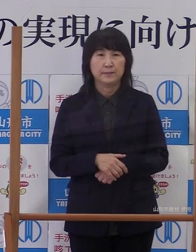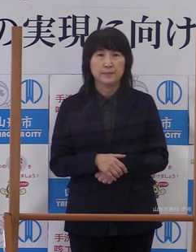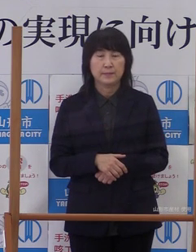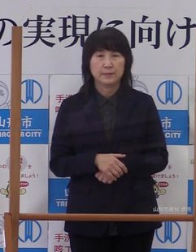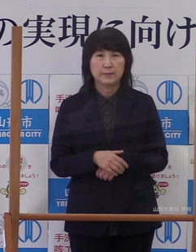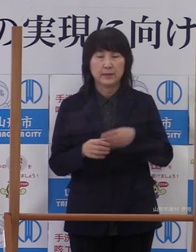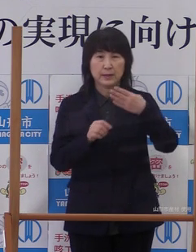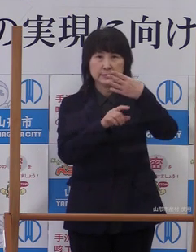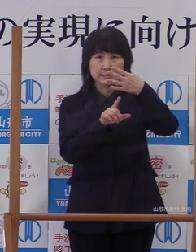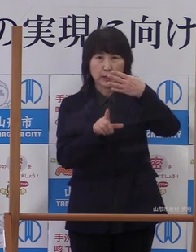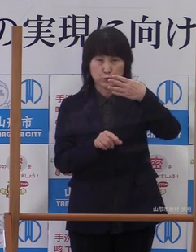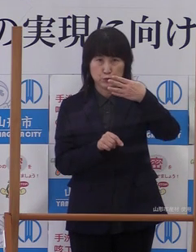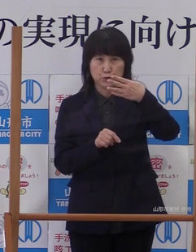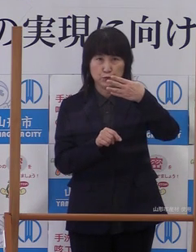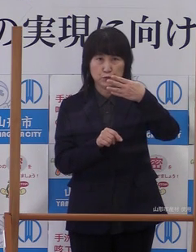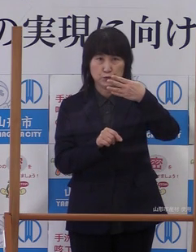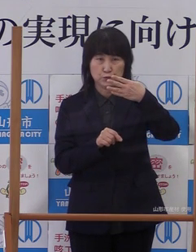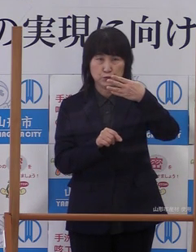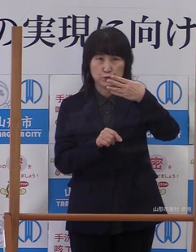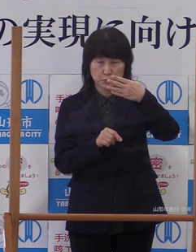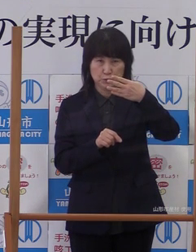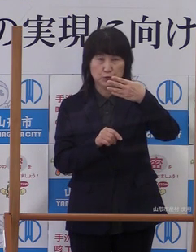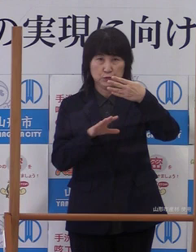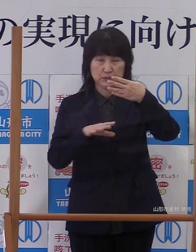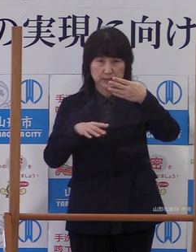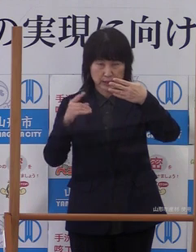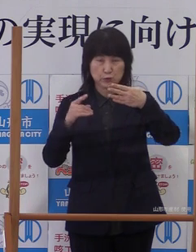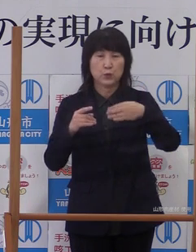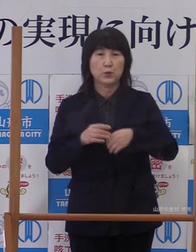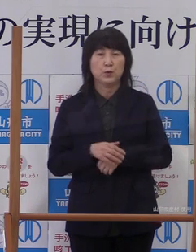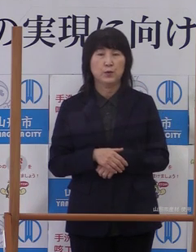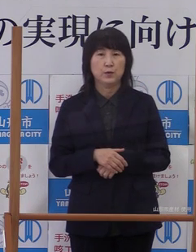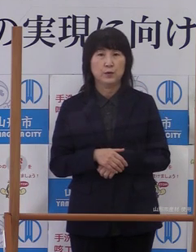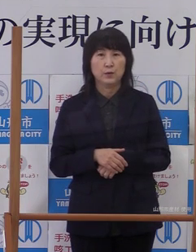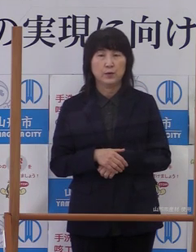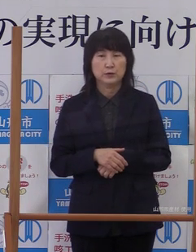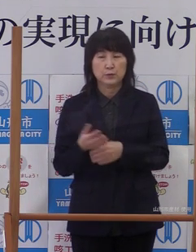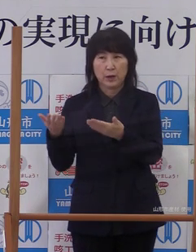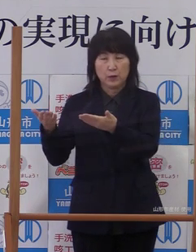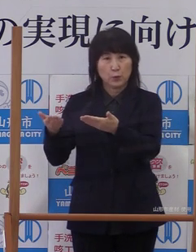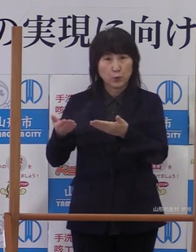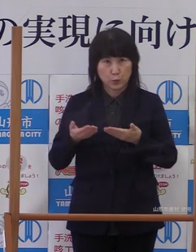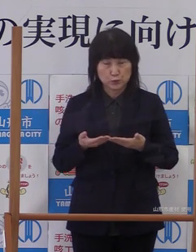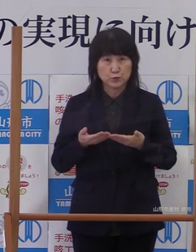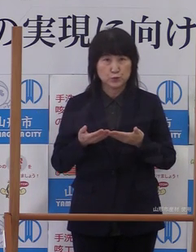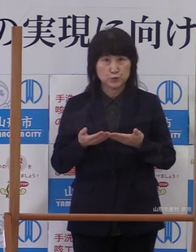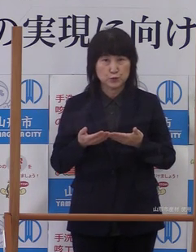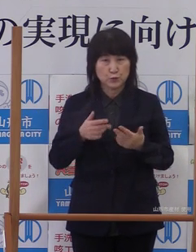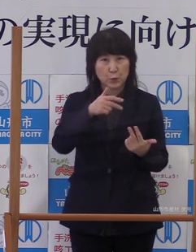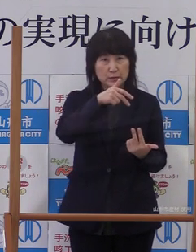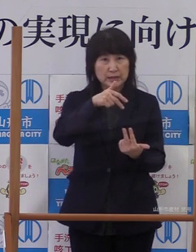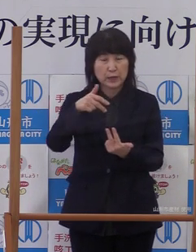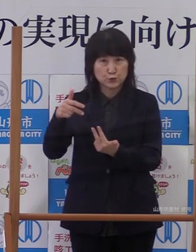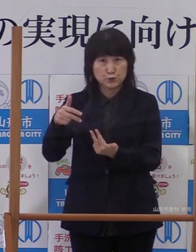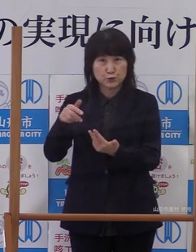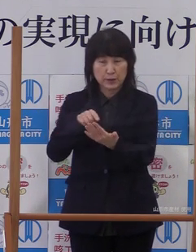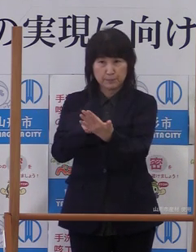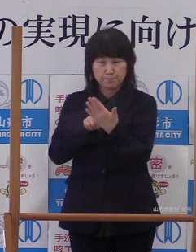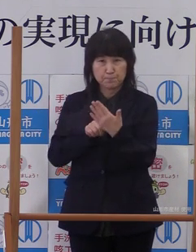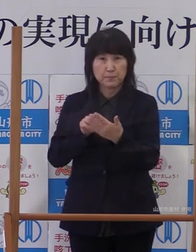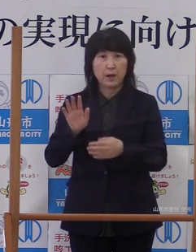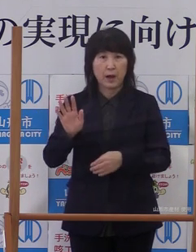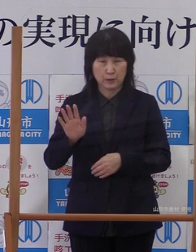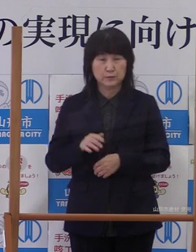4月頭ですね、には届くというようなスケジュールが示されておりますので